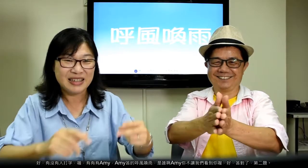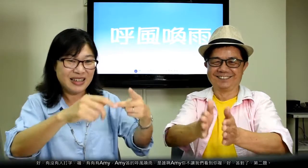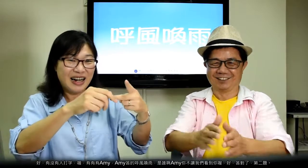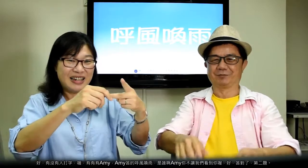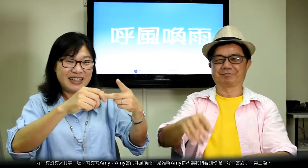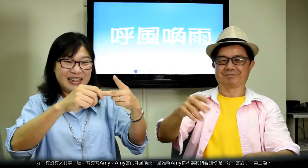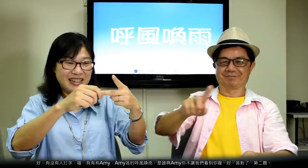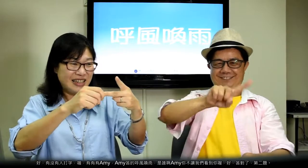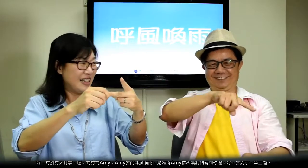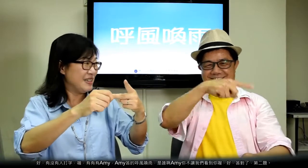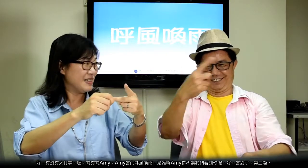第二题，